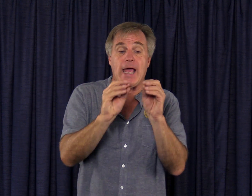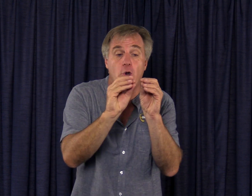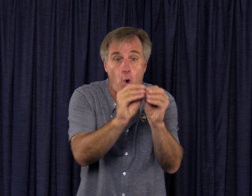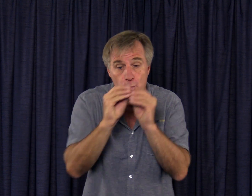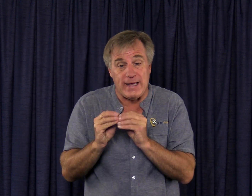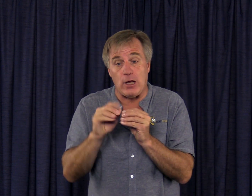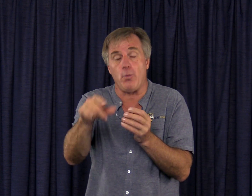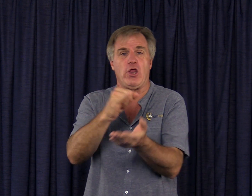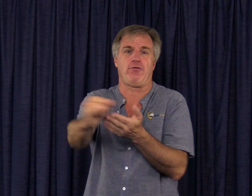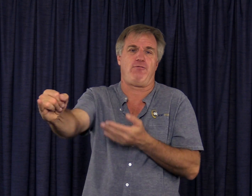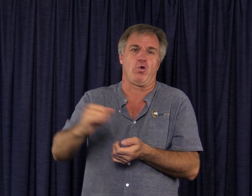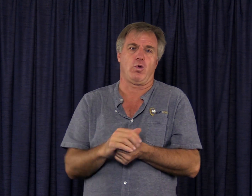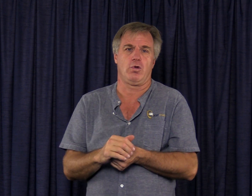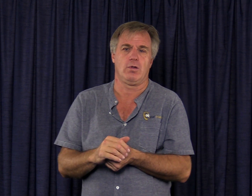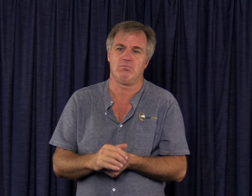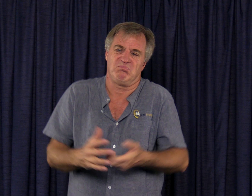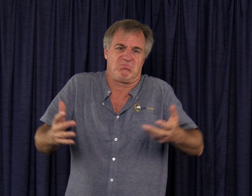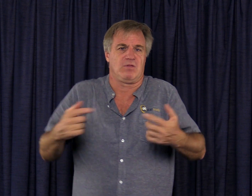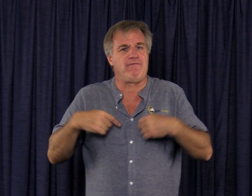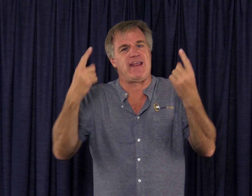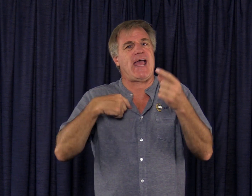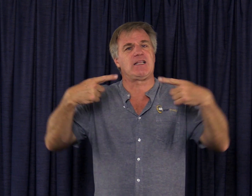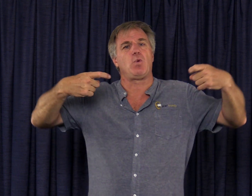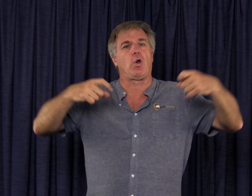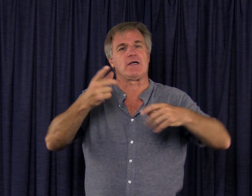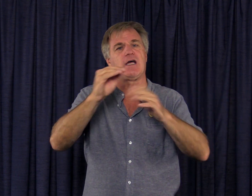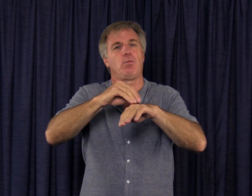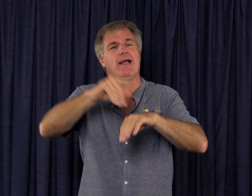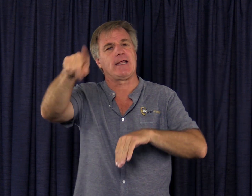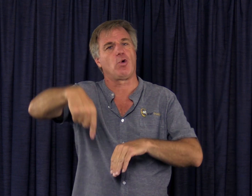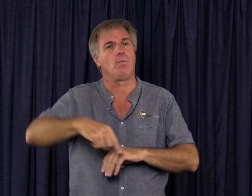En hom kry om hulle te vloek. Dan wen ek die oorlog as daar moeilikheid kom.